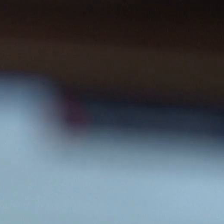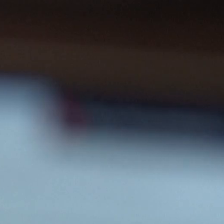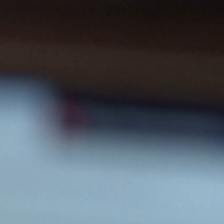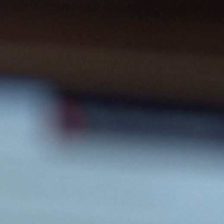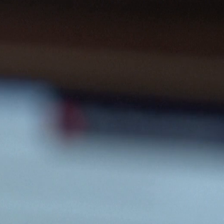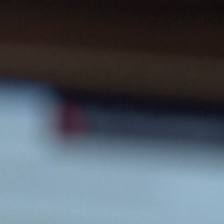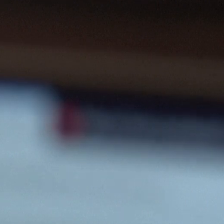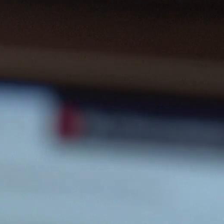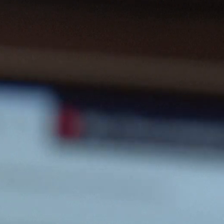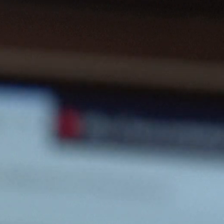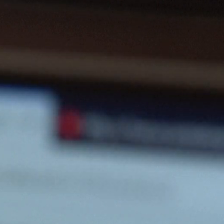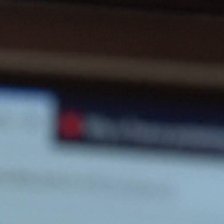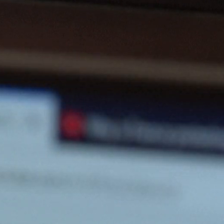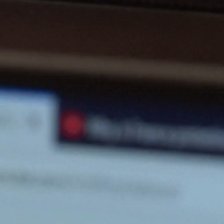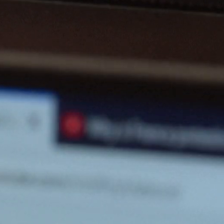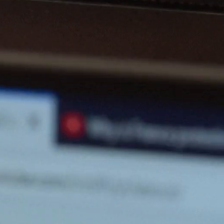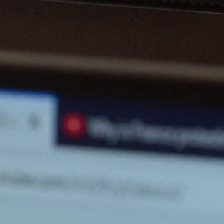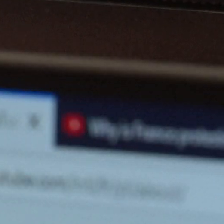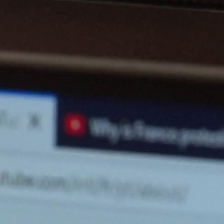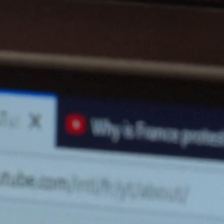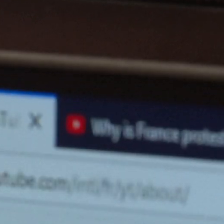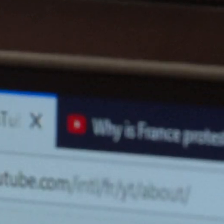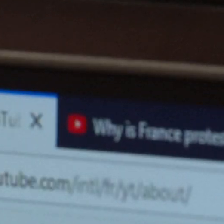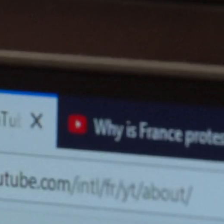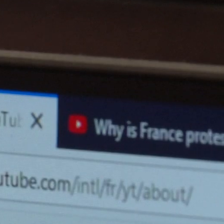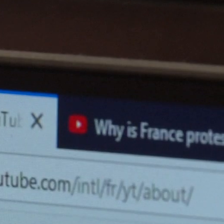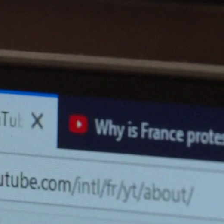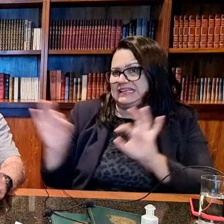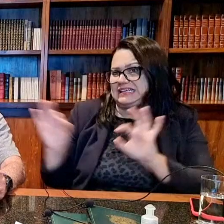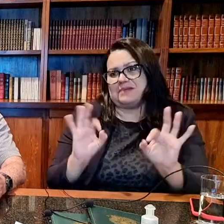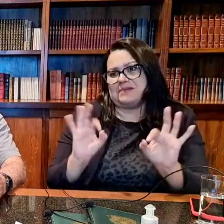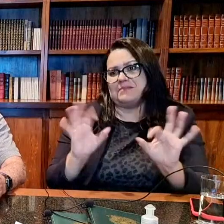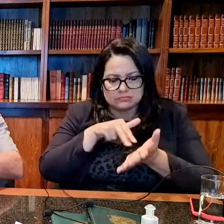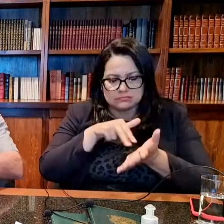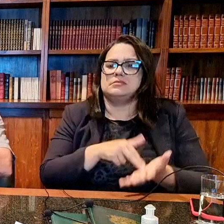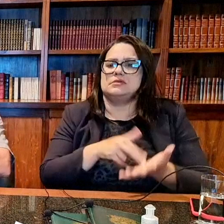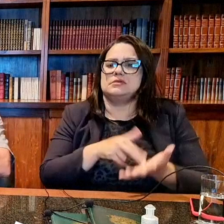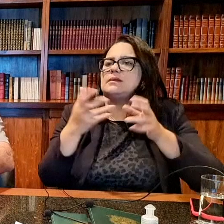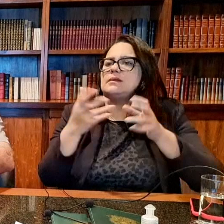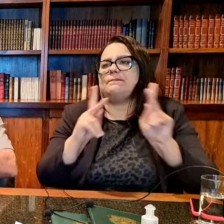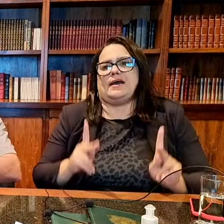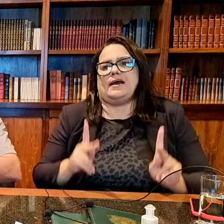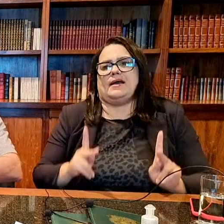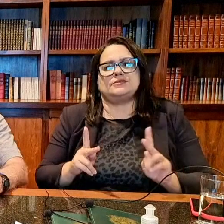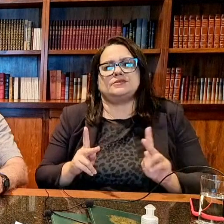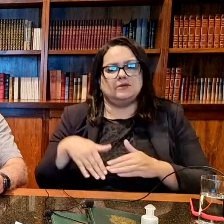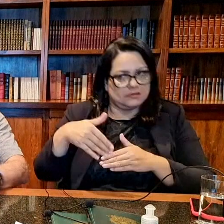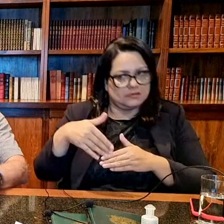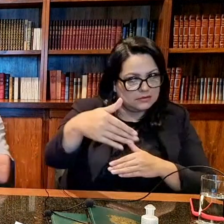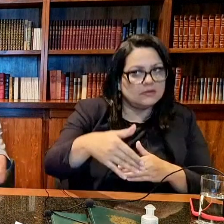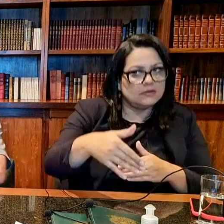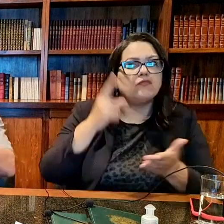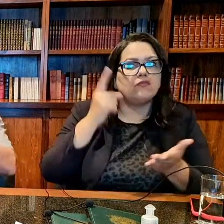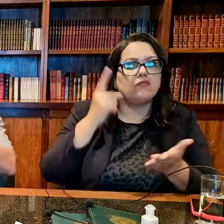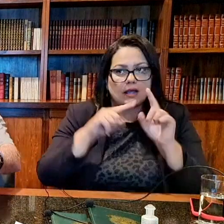generalizados mudaram o resultado Eleitoral de 2018 o presidente Jair bolsonaro que vai tentar a reeleição questionou